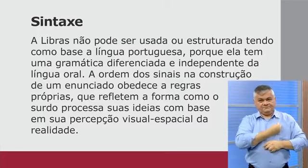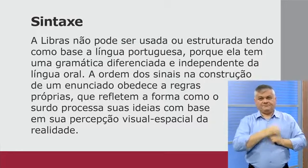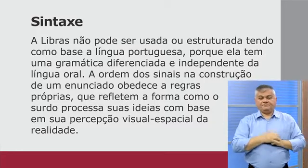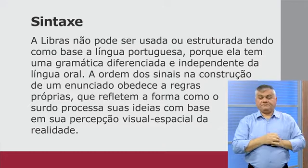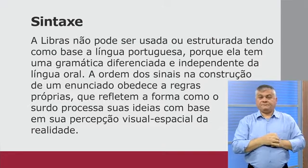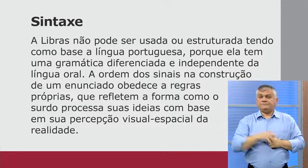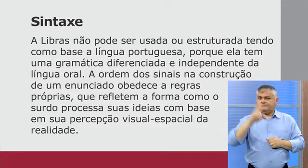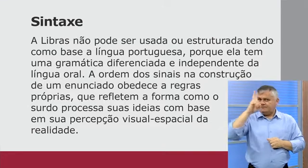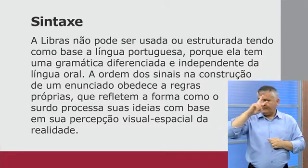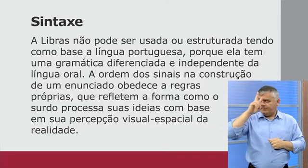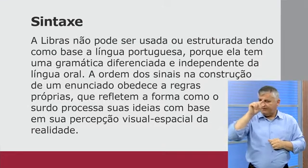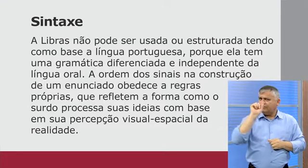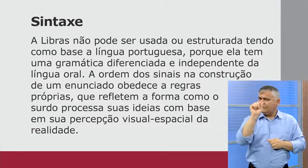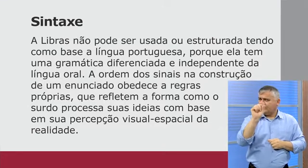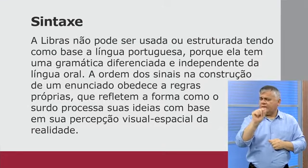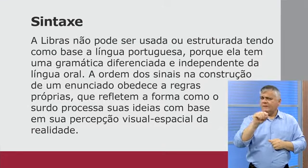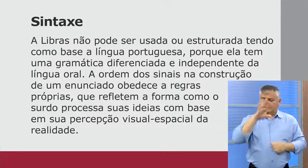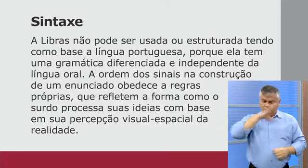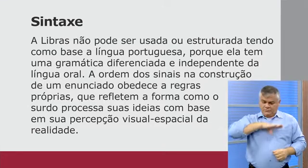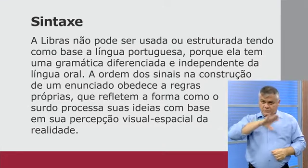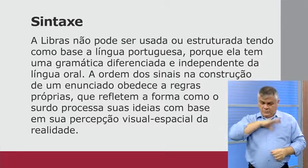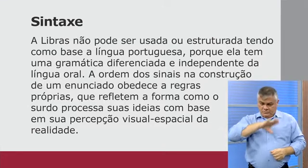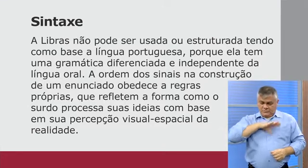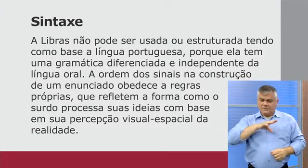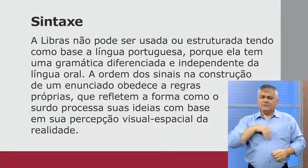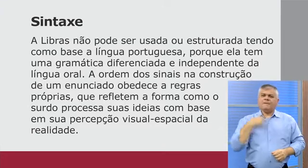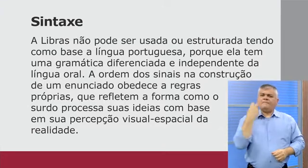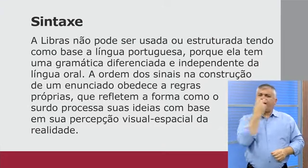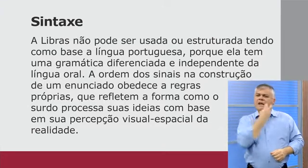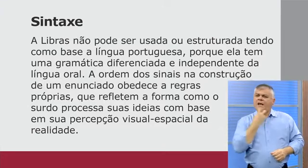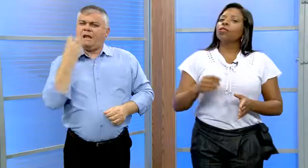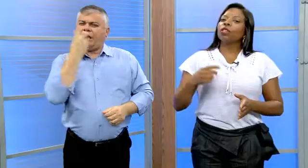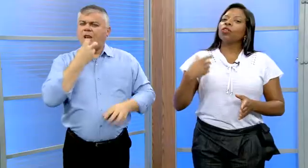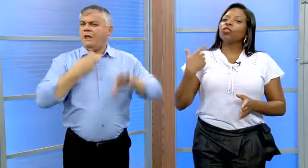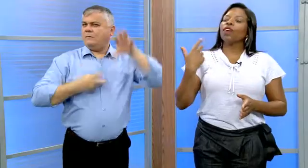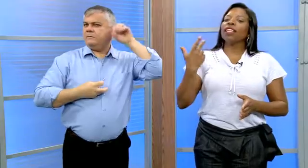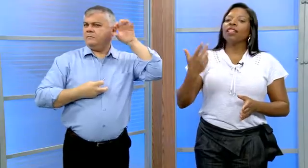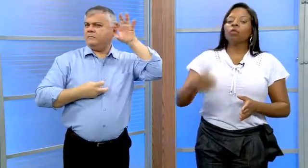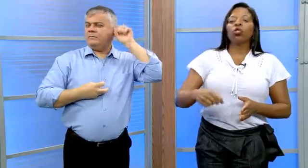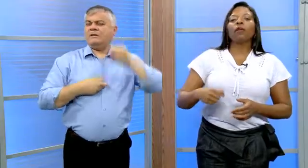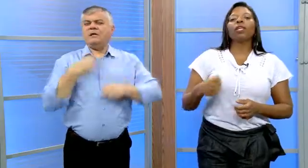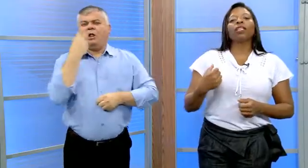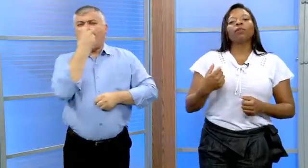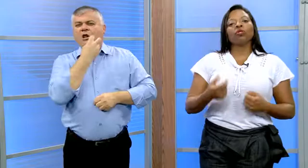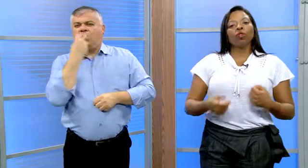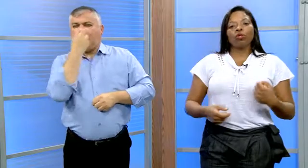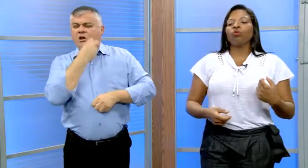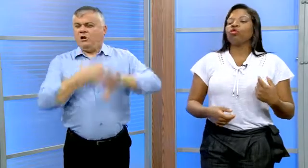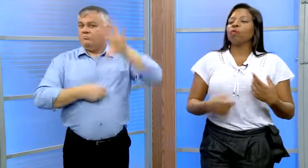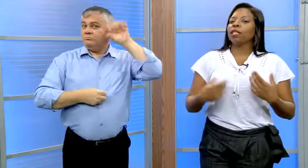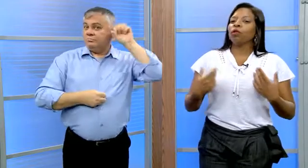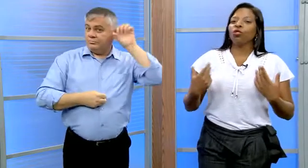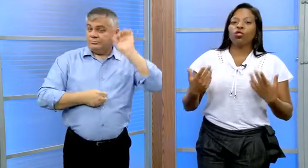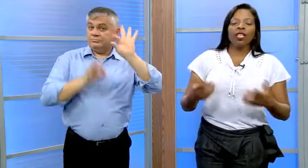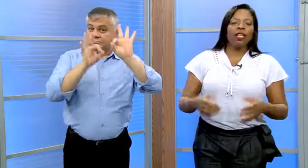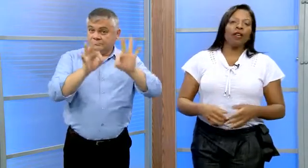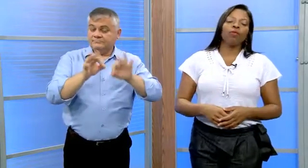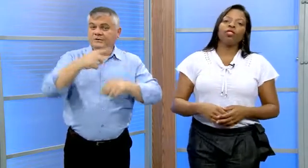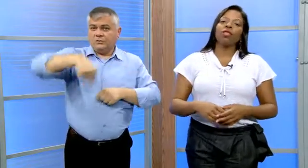Lembrem que a língua portuguesa é uma língua oral auditiva, tanto que nós falamos e aprendemos no nosso curso de pedagogia, ou mesmo quem